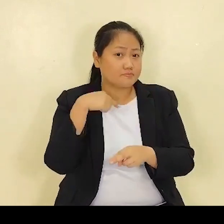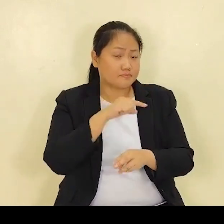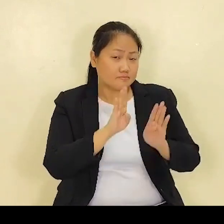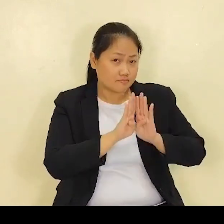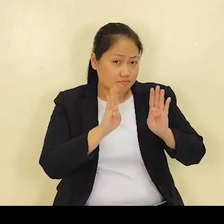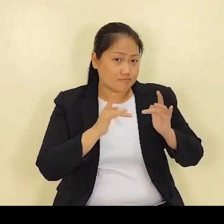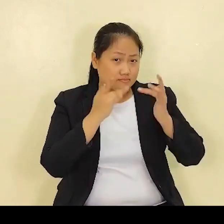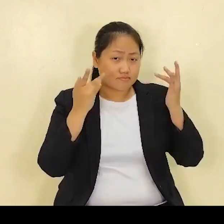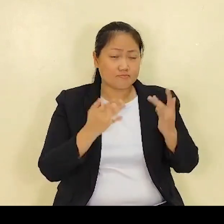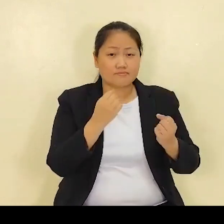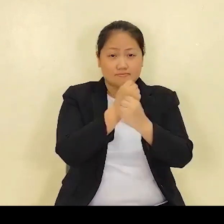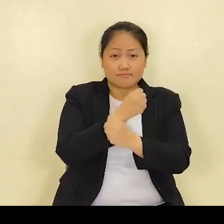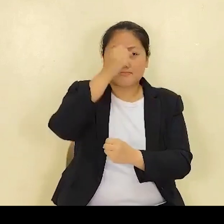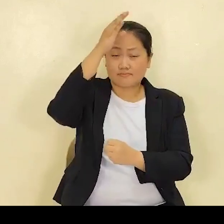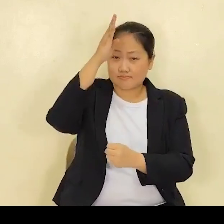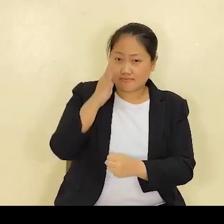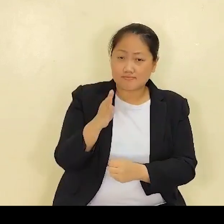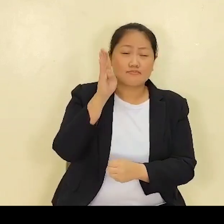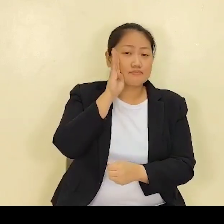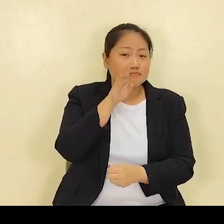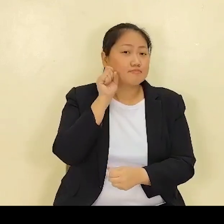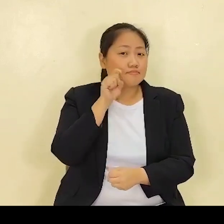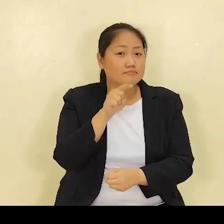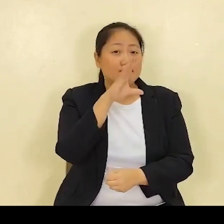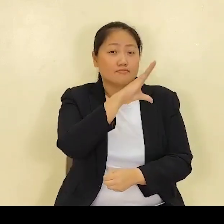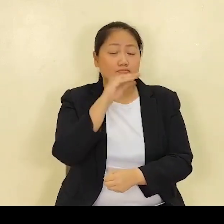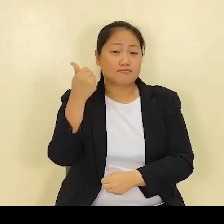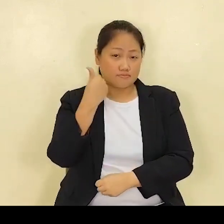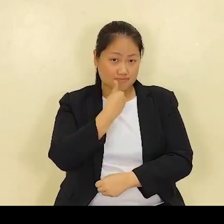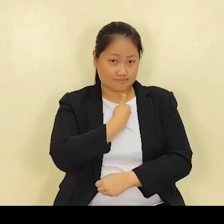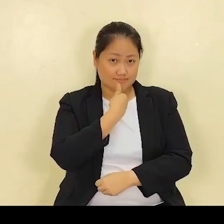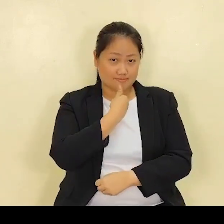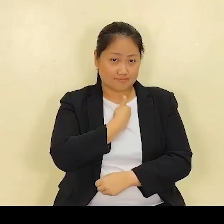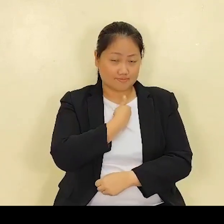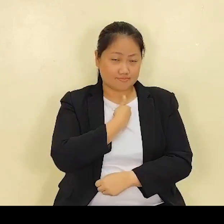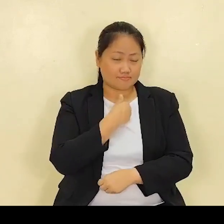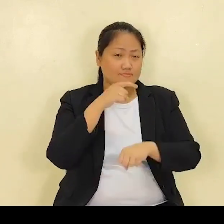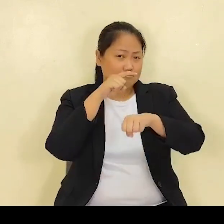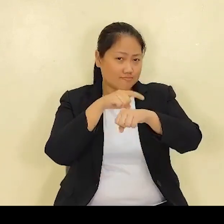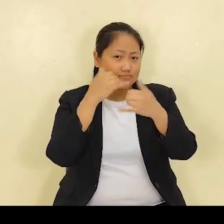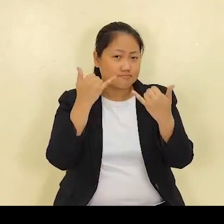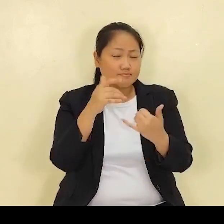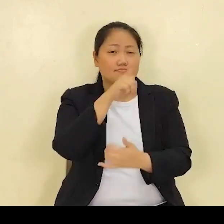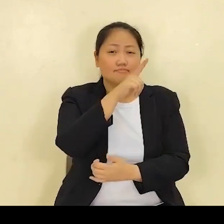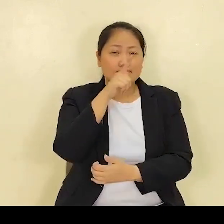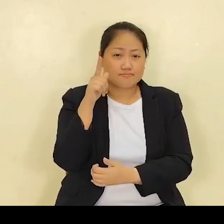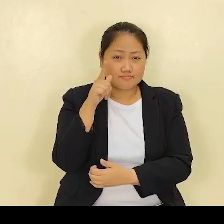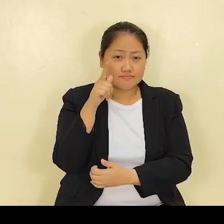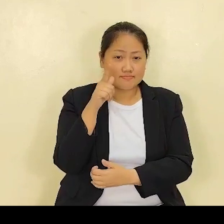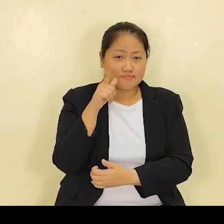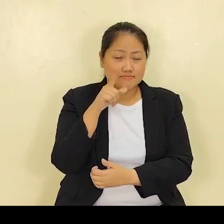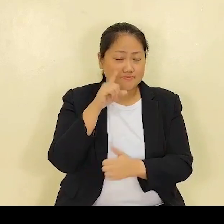mga puso sa pagmamahal sa Diyos, sa ating kapwa at sa ating sarili. Sa panahong ito ng